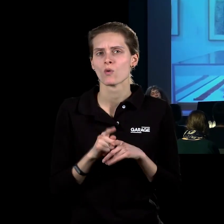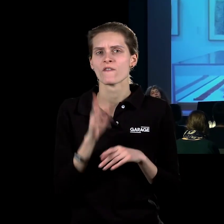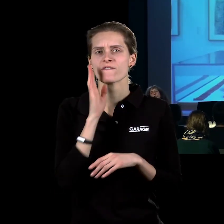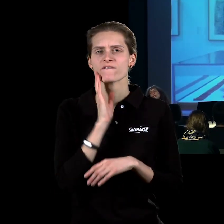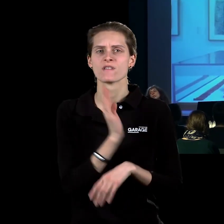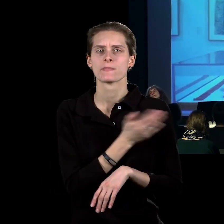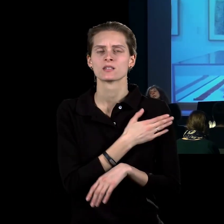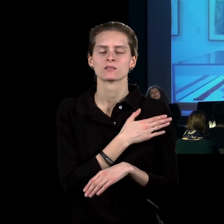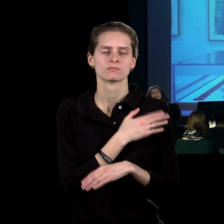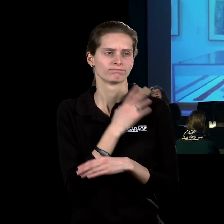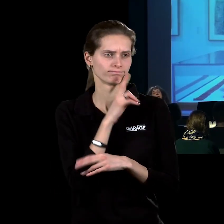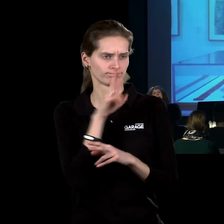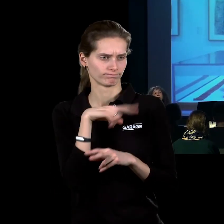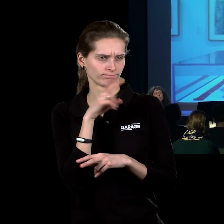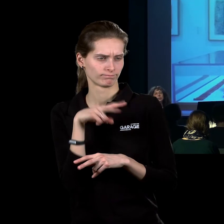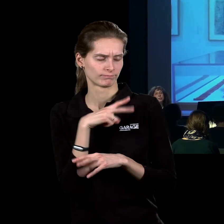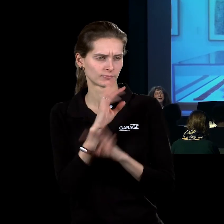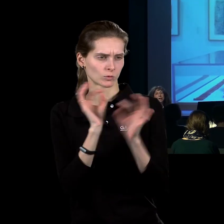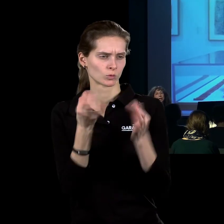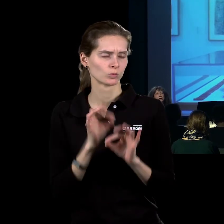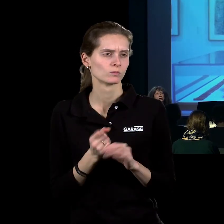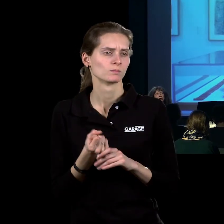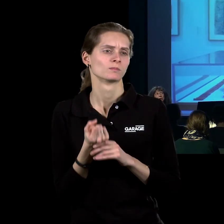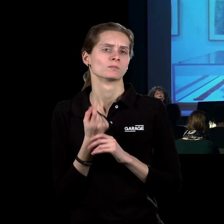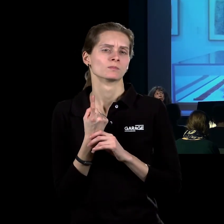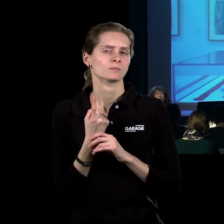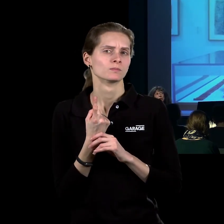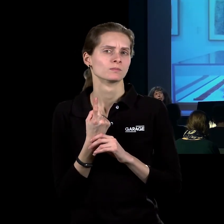Феминистическое чтение, прочтение искусства складывается